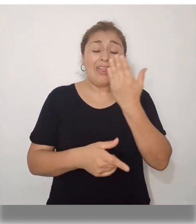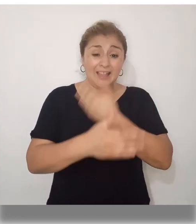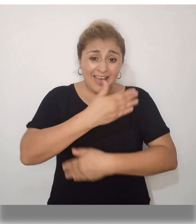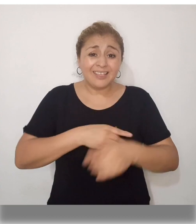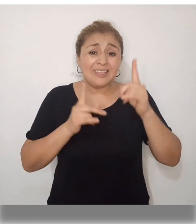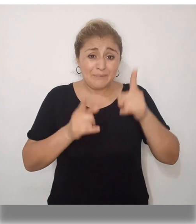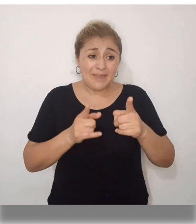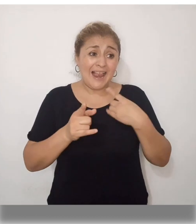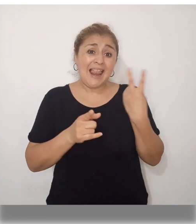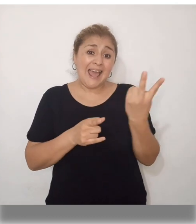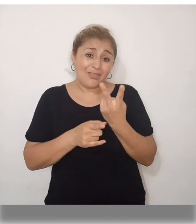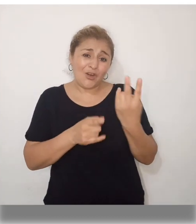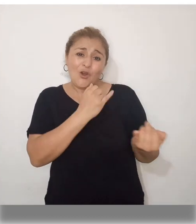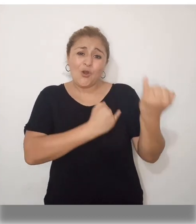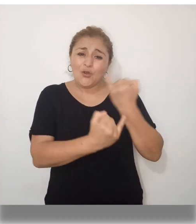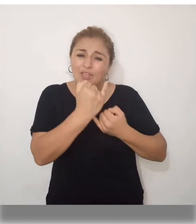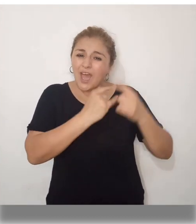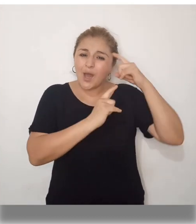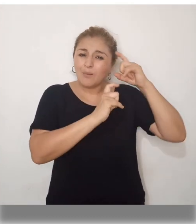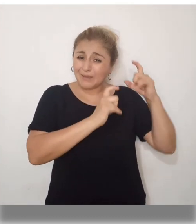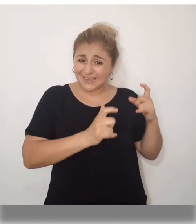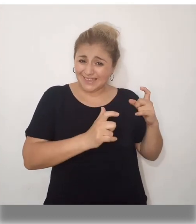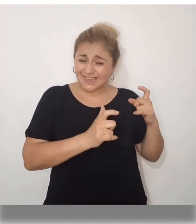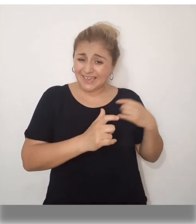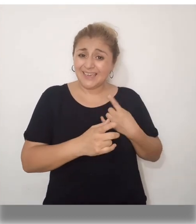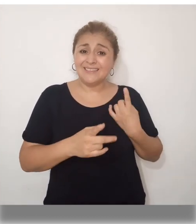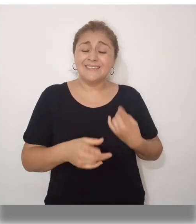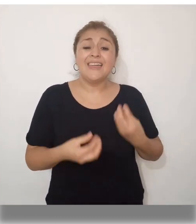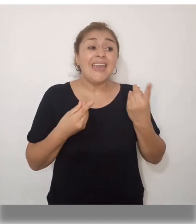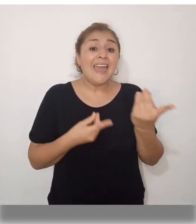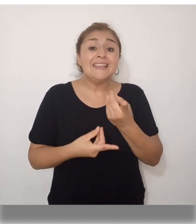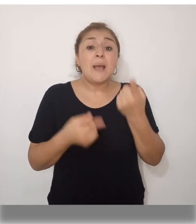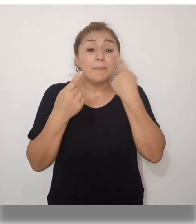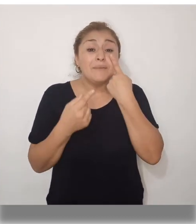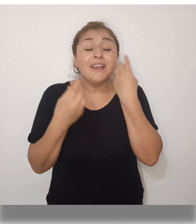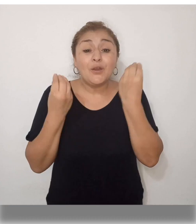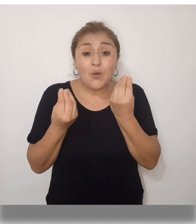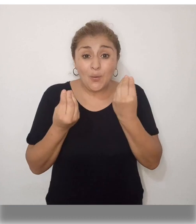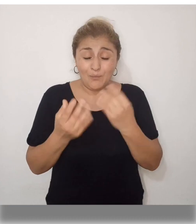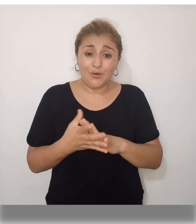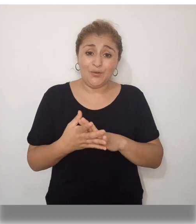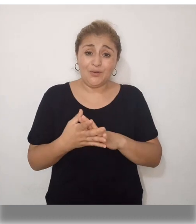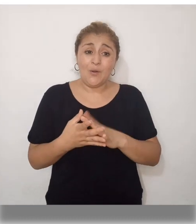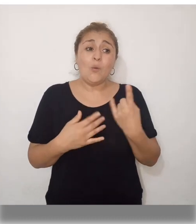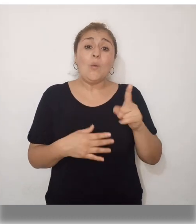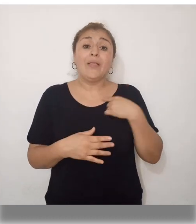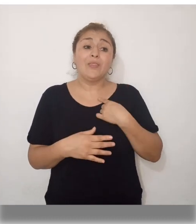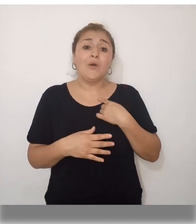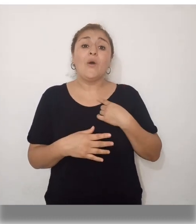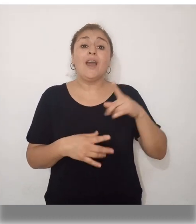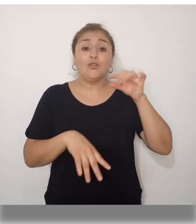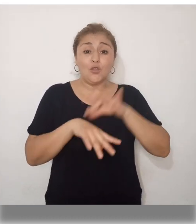su experiencia al enterarse de la condición de sus hijas y de cómo fueron esos primeros